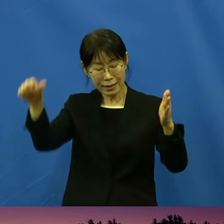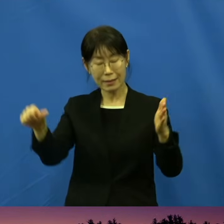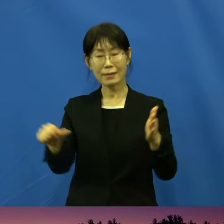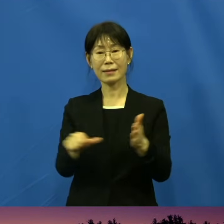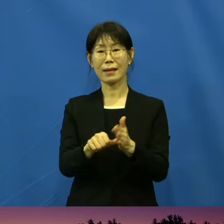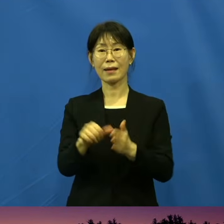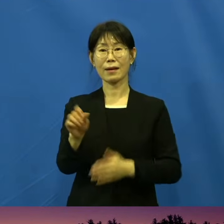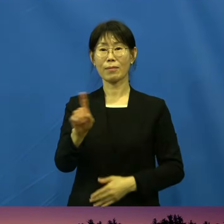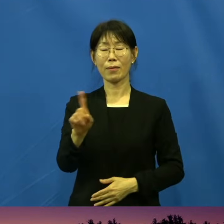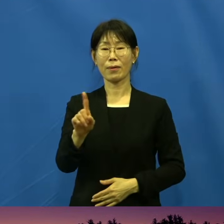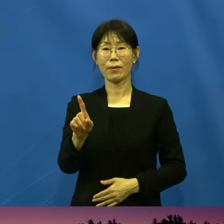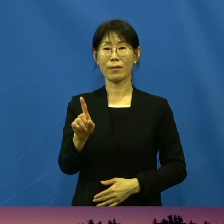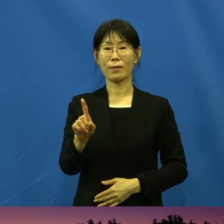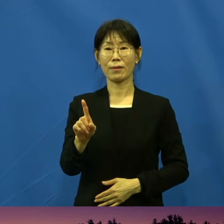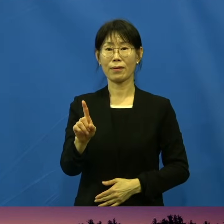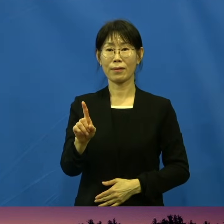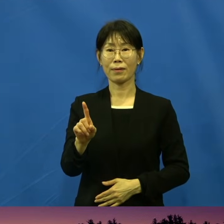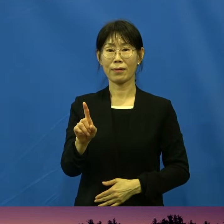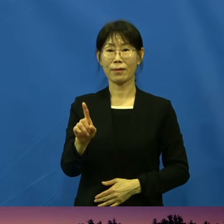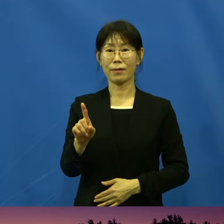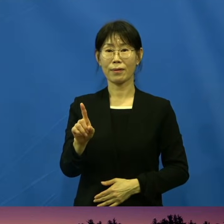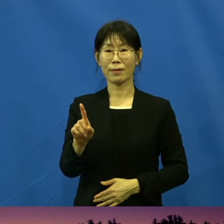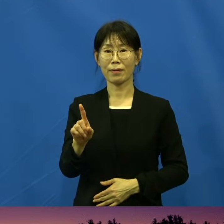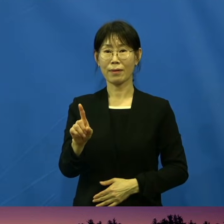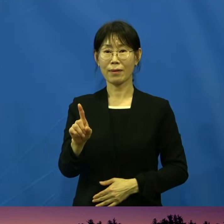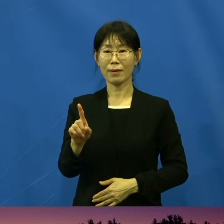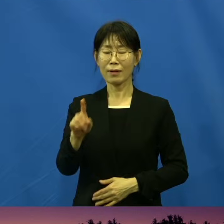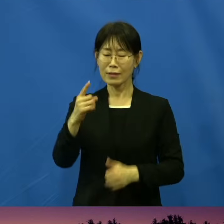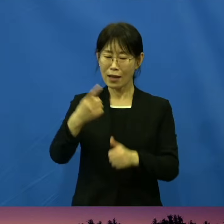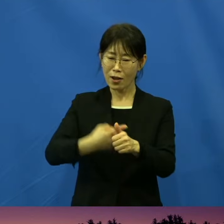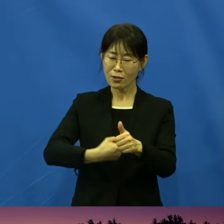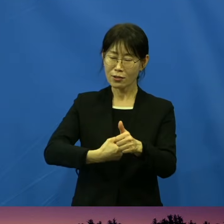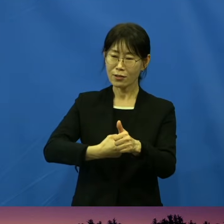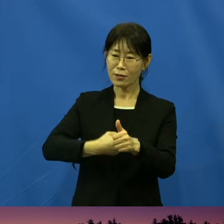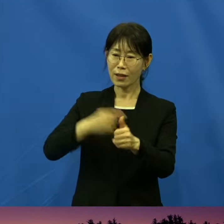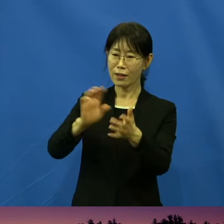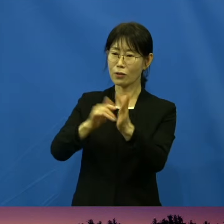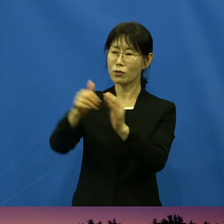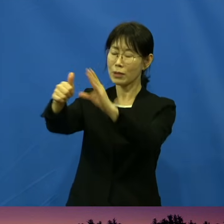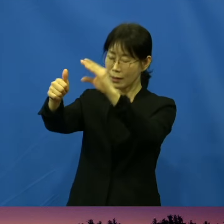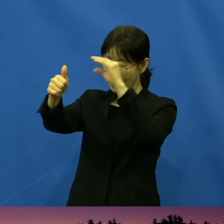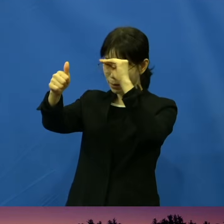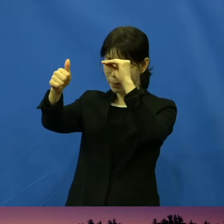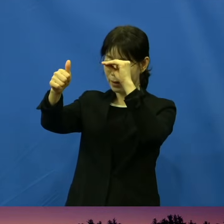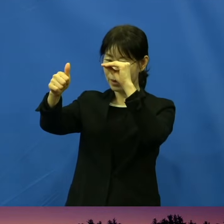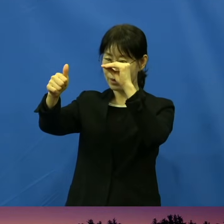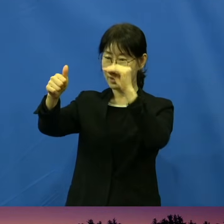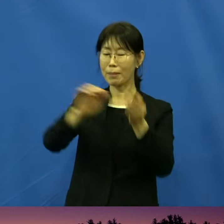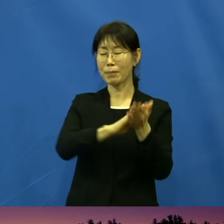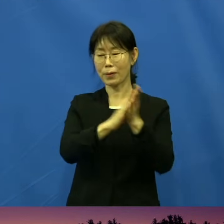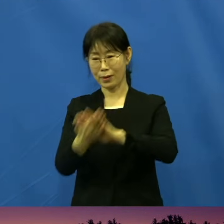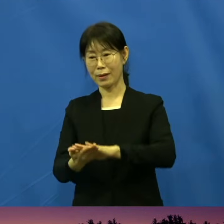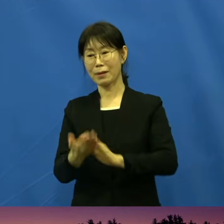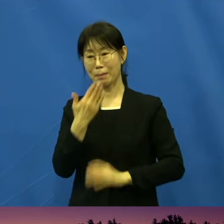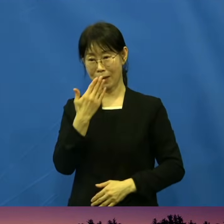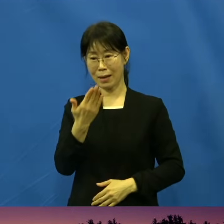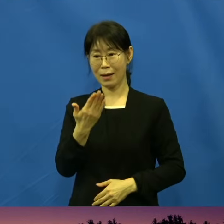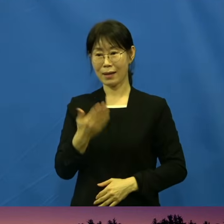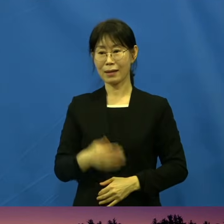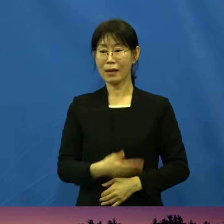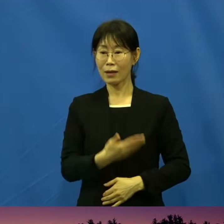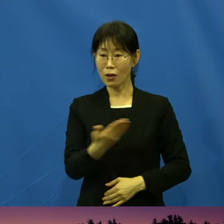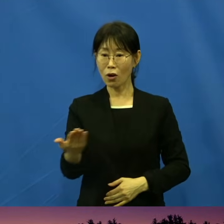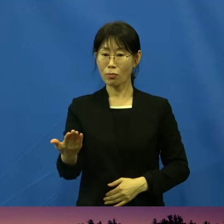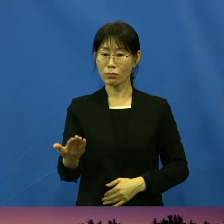거예요. 그리스도를 나도 모르게 닮아가게 돼요. 여러분, 신앙의 과제가 뭡니까? 내가 누구를